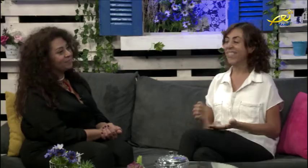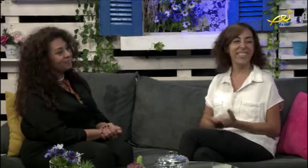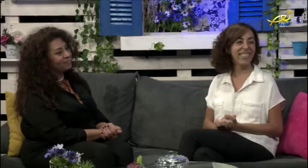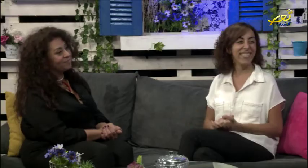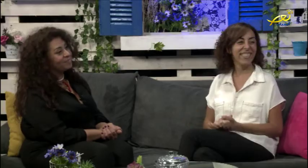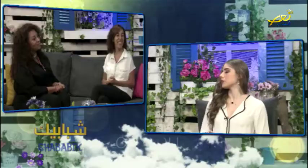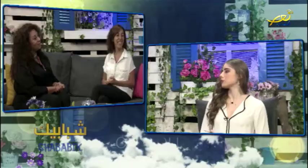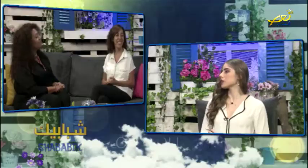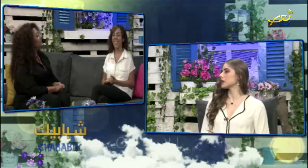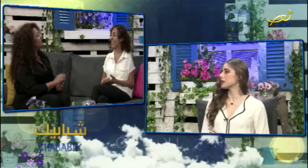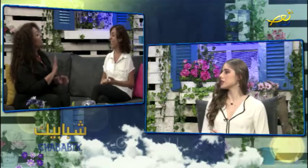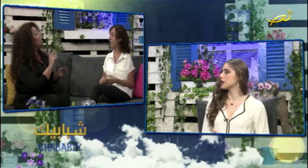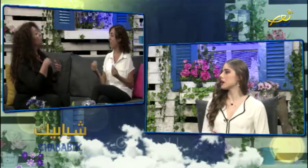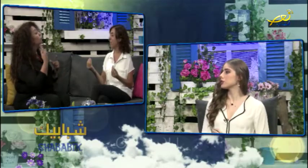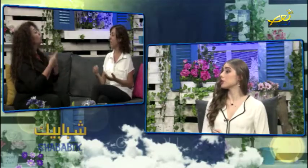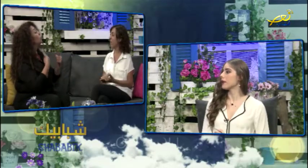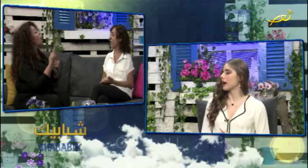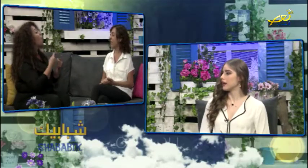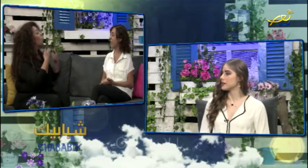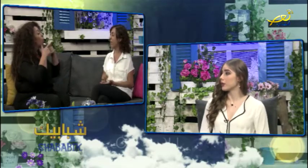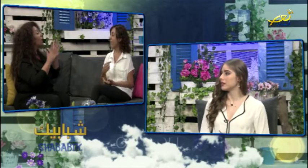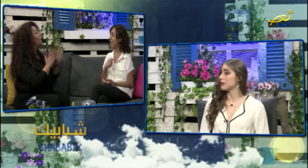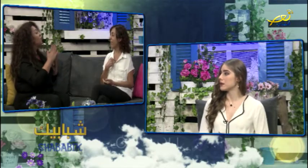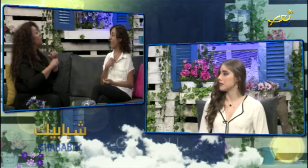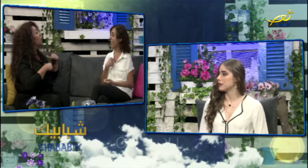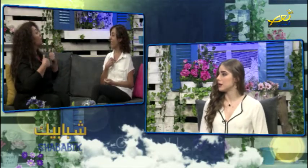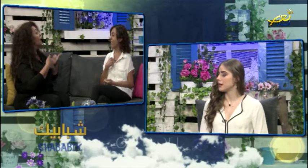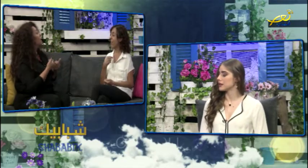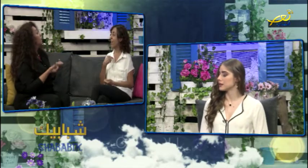شو لعبت اليوم لغة الإشارة دور بحياتك وقد ايه مهمة لإلك؟